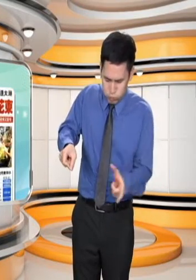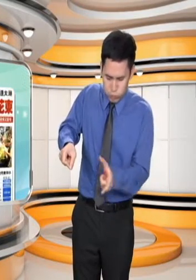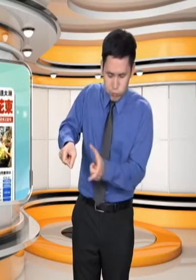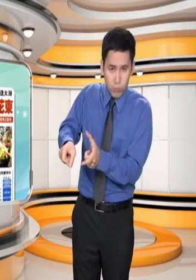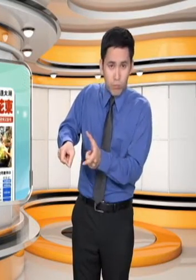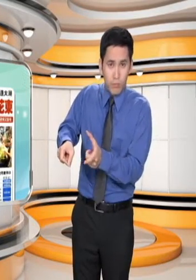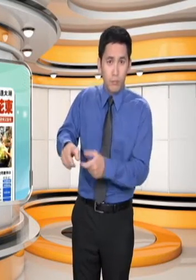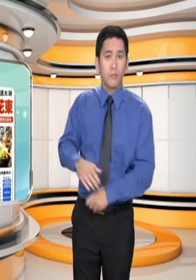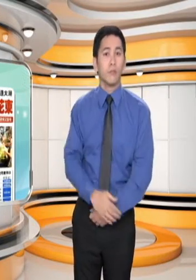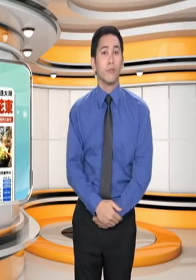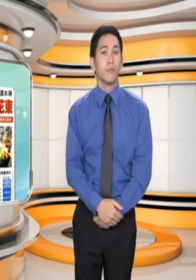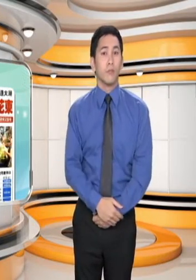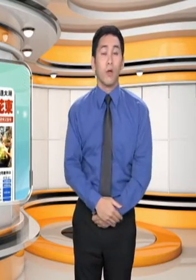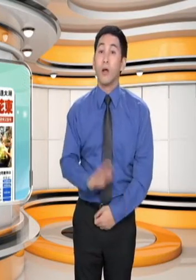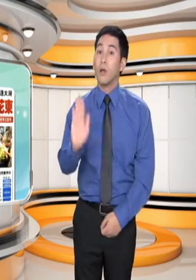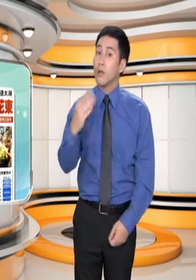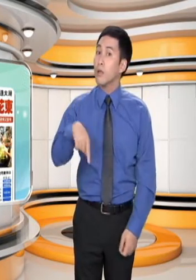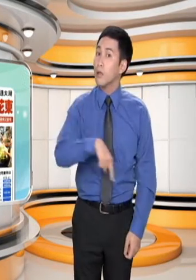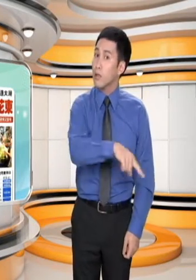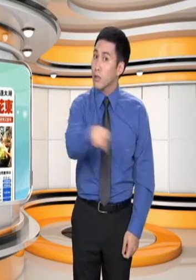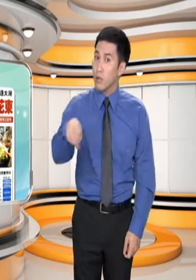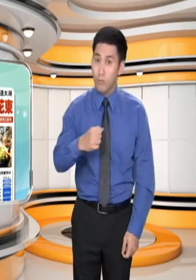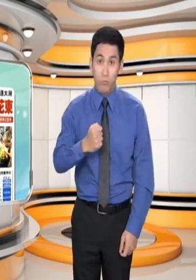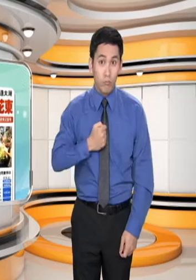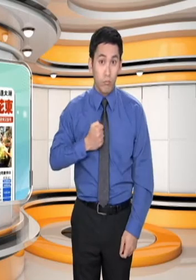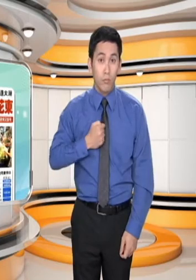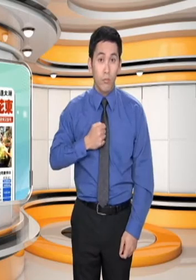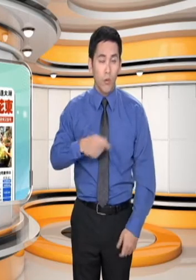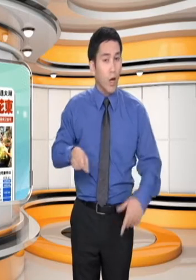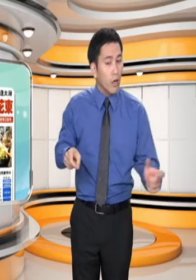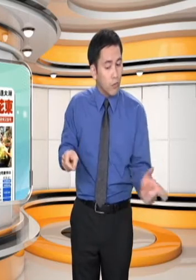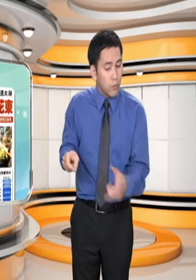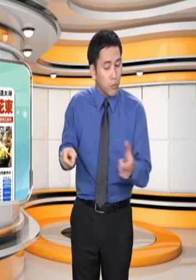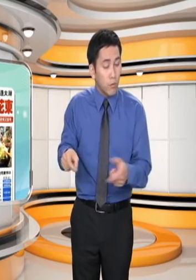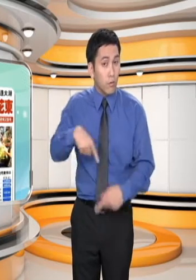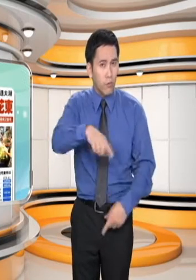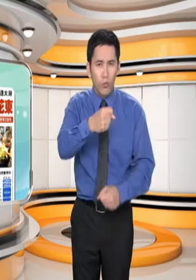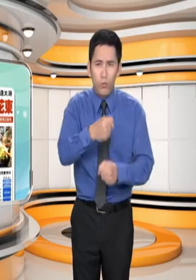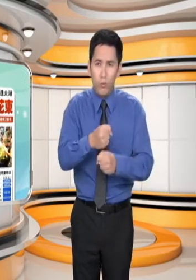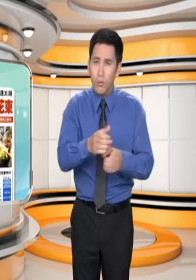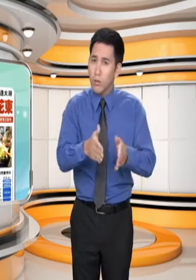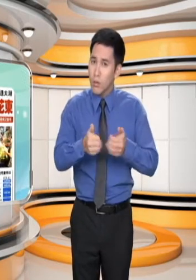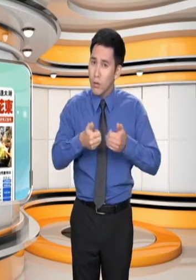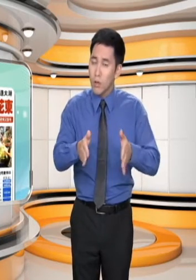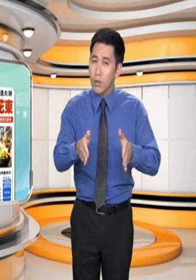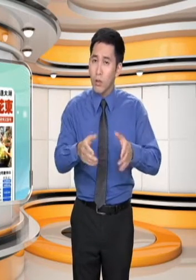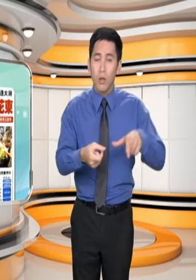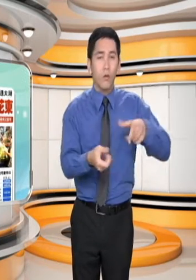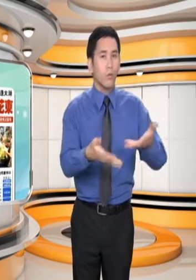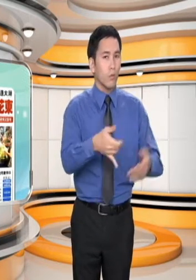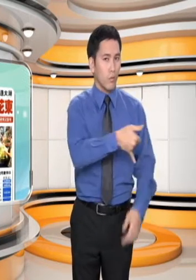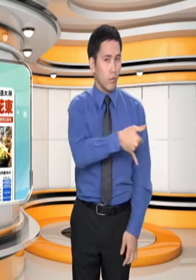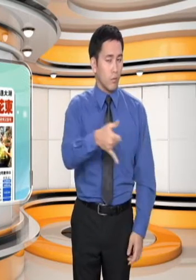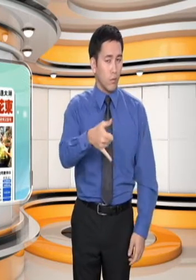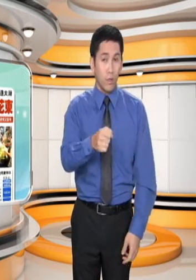不过您知道吗台风天上不上班职业不同待遇也大不同